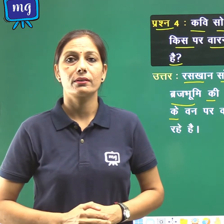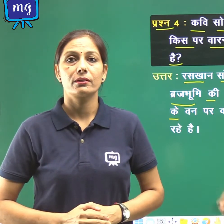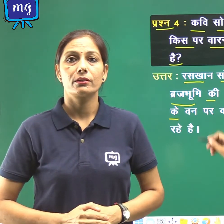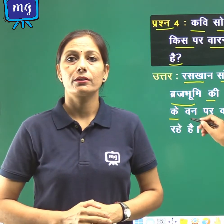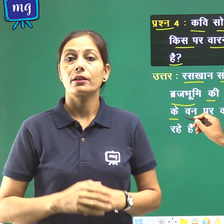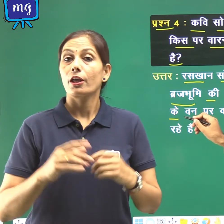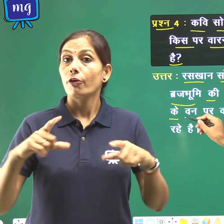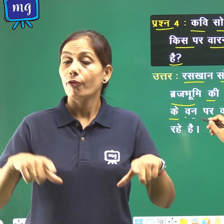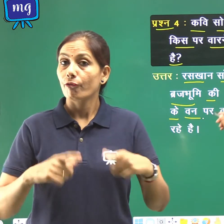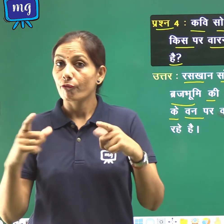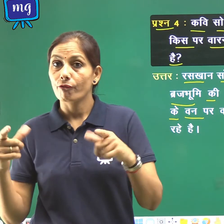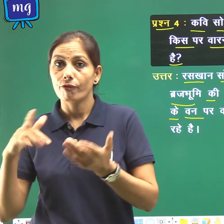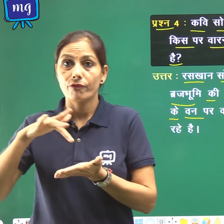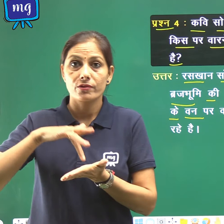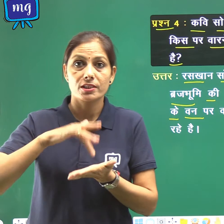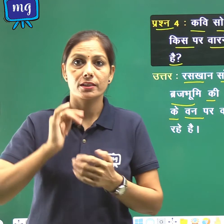वन पर